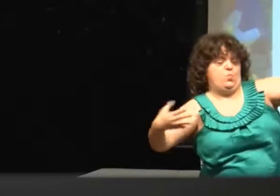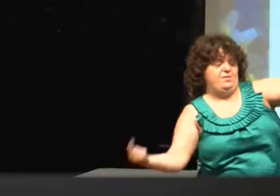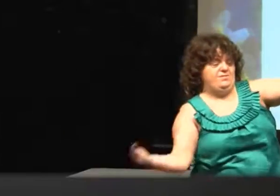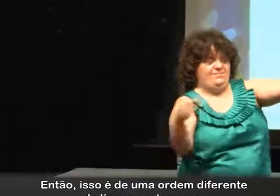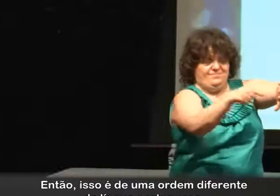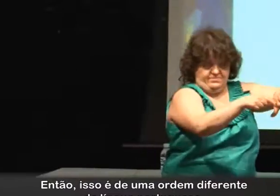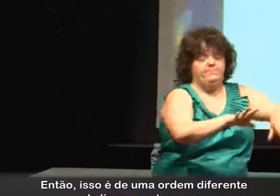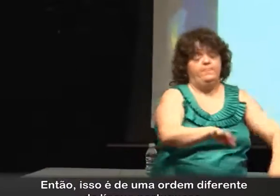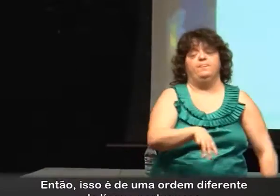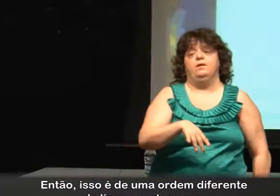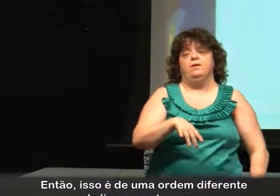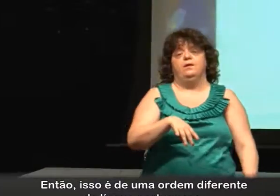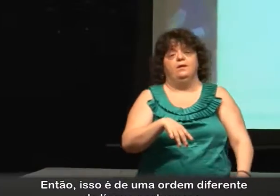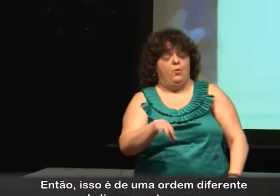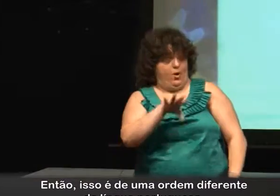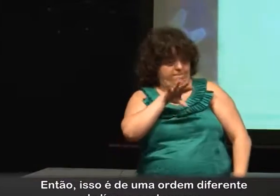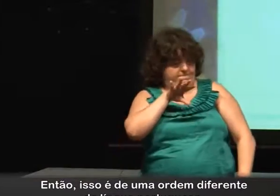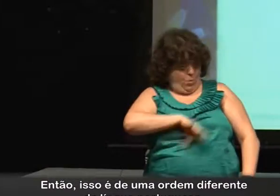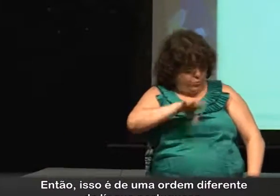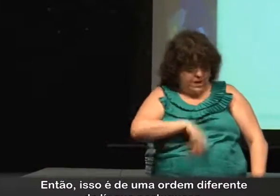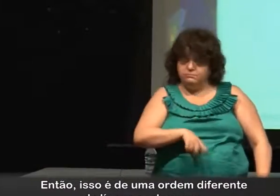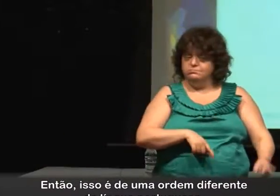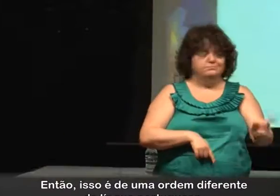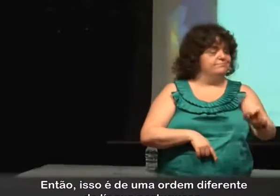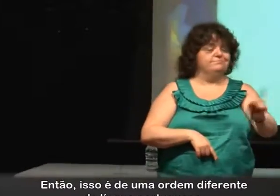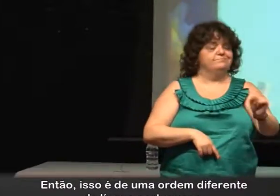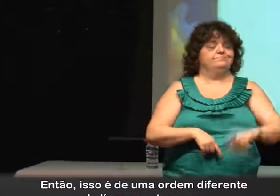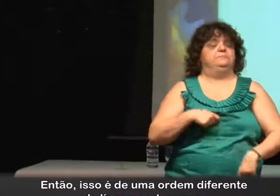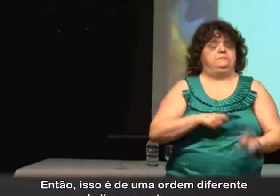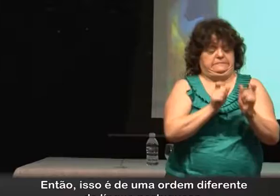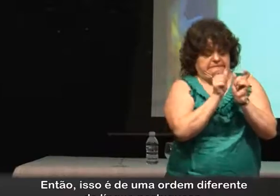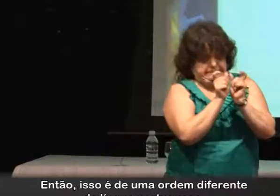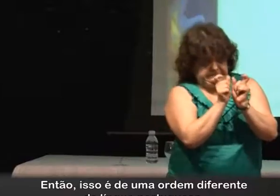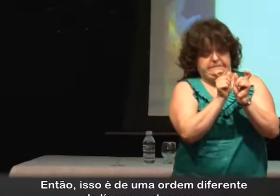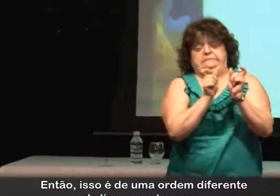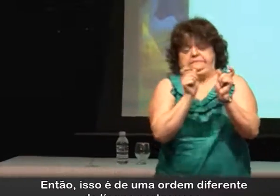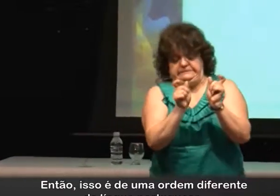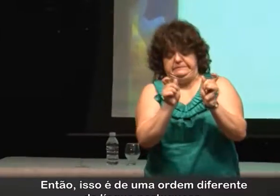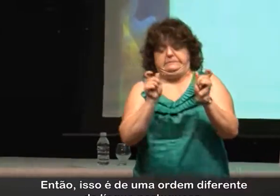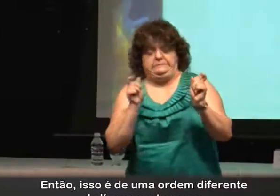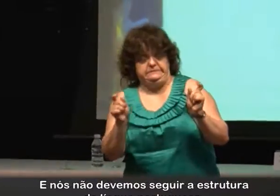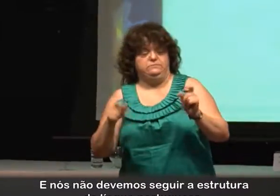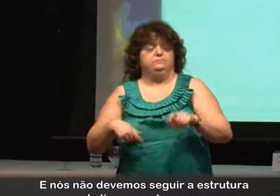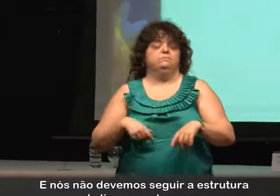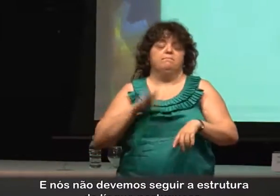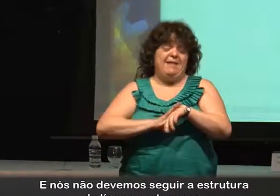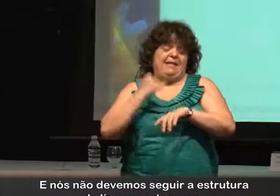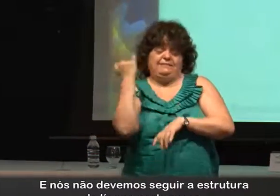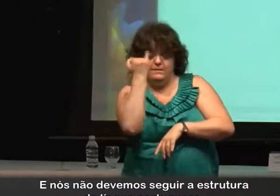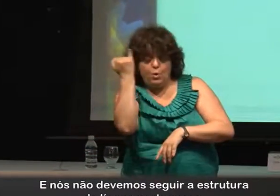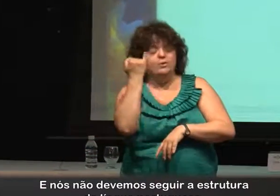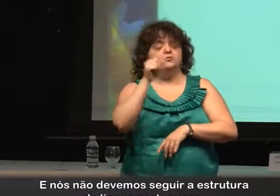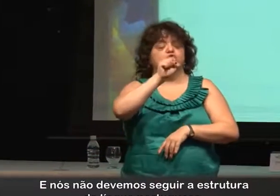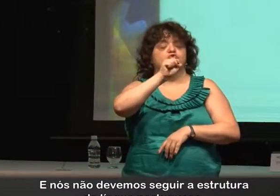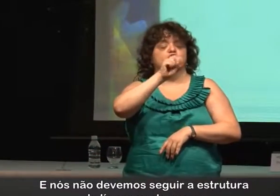Então, isso é uma ordem diferente da língua portuguesa. E nós não devemos seguir a estrutura da